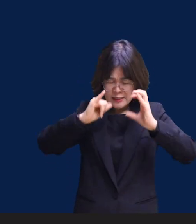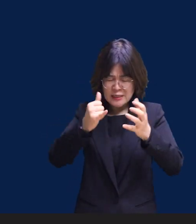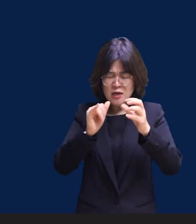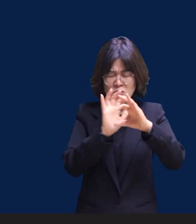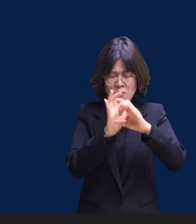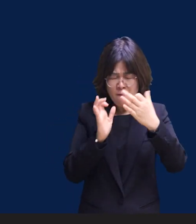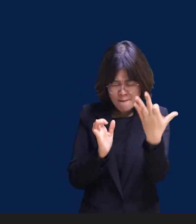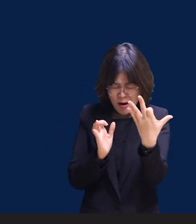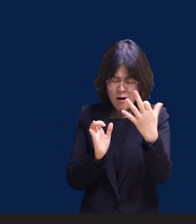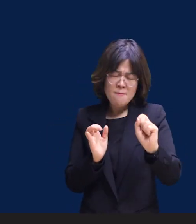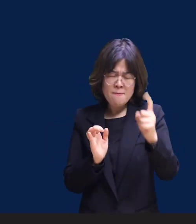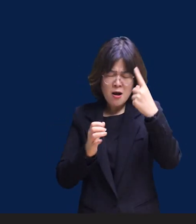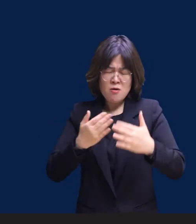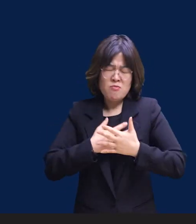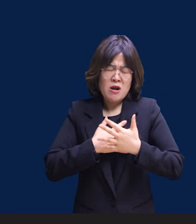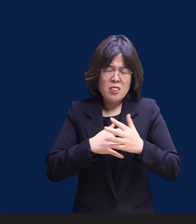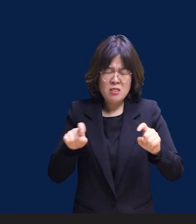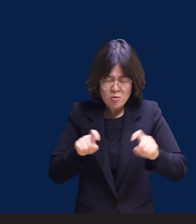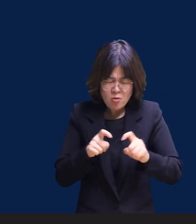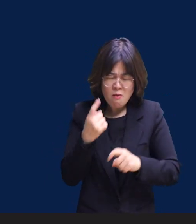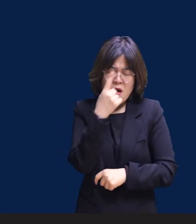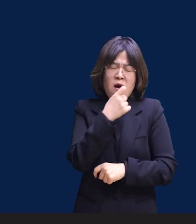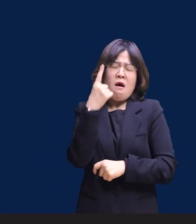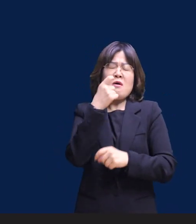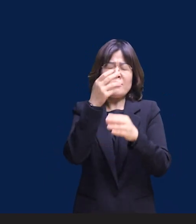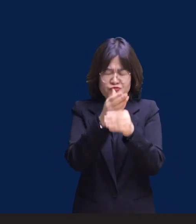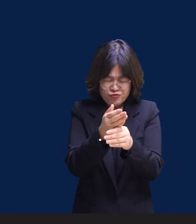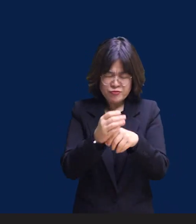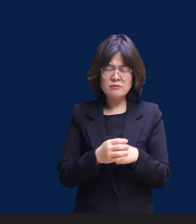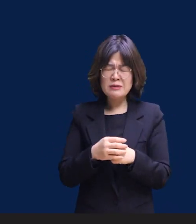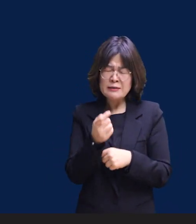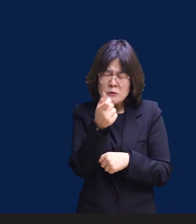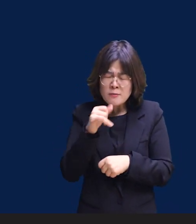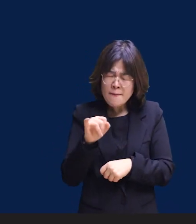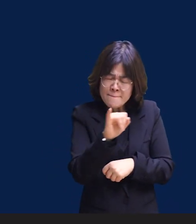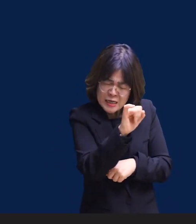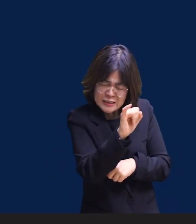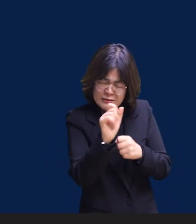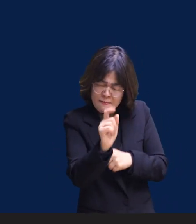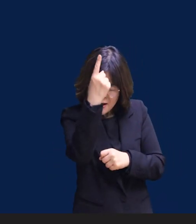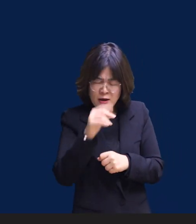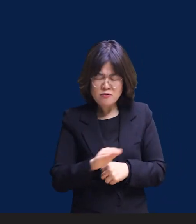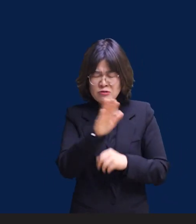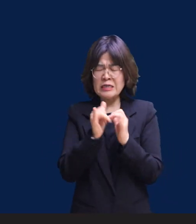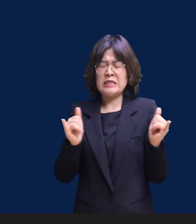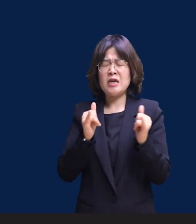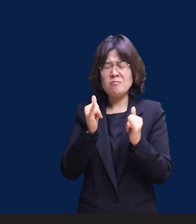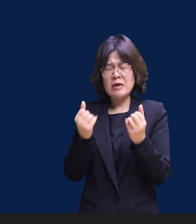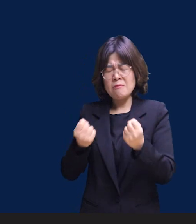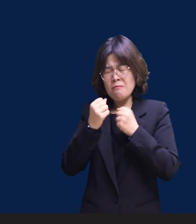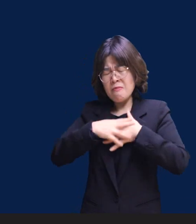온 세상이 코로나19로 불안과 공포에 사로잡혀 있습니다. 이 작은 바이러스 앞에 우리 인간이